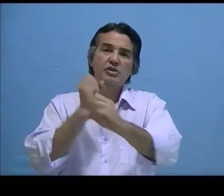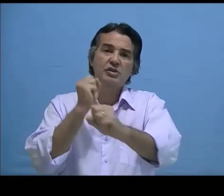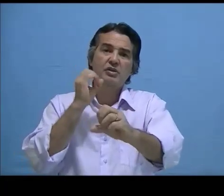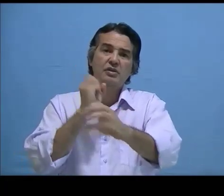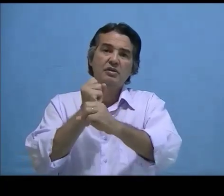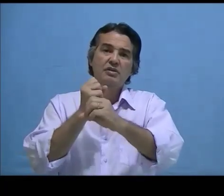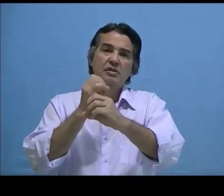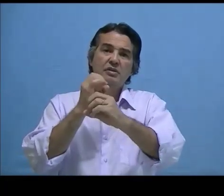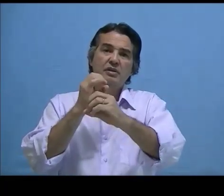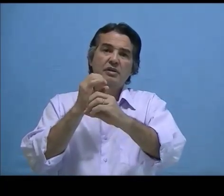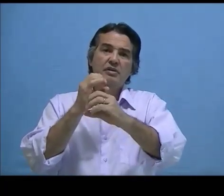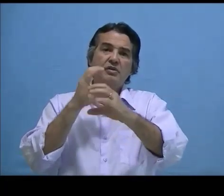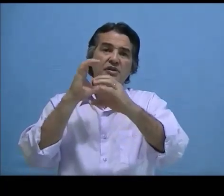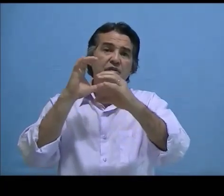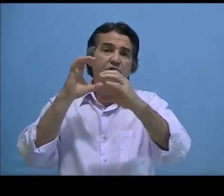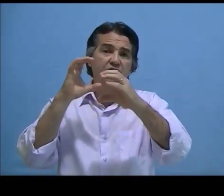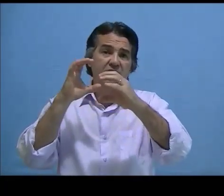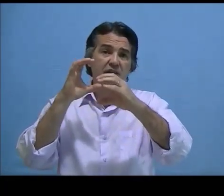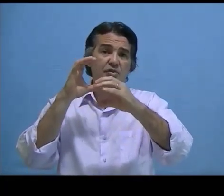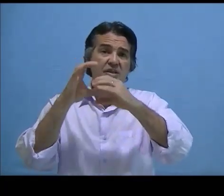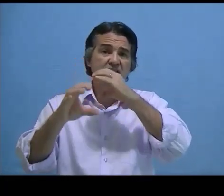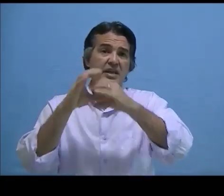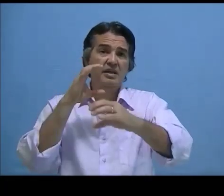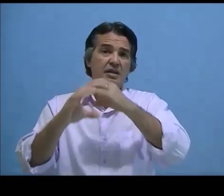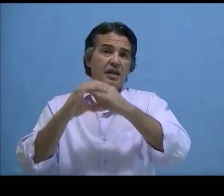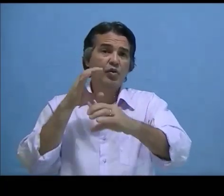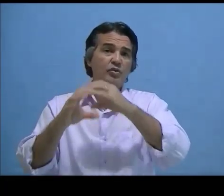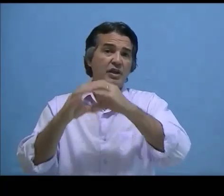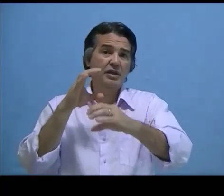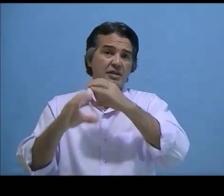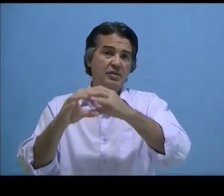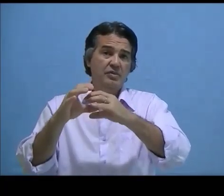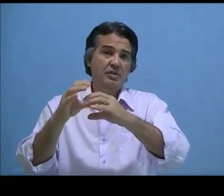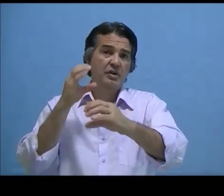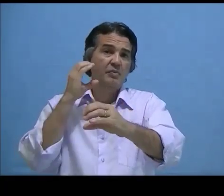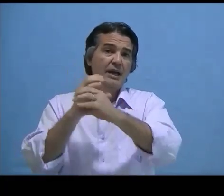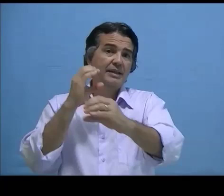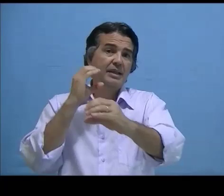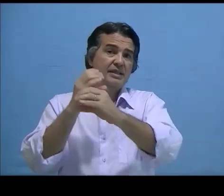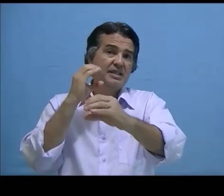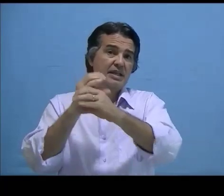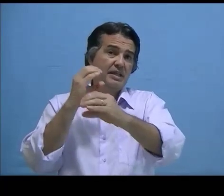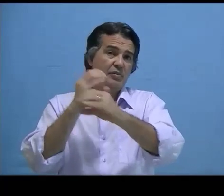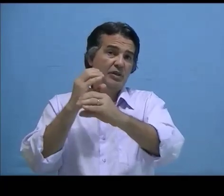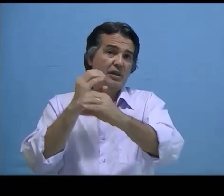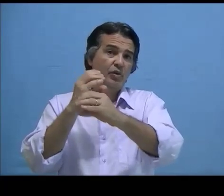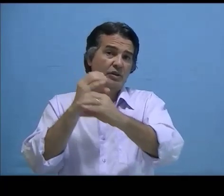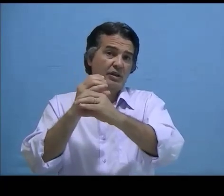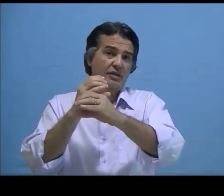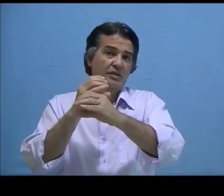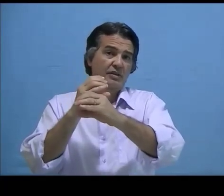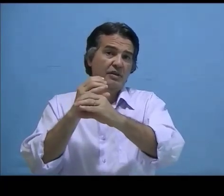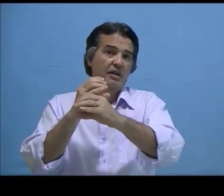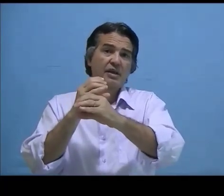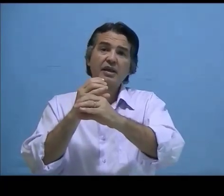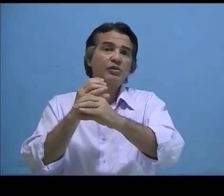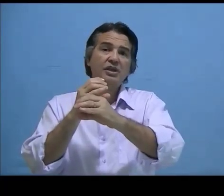duas. Se você for fazer isso em C, é comunicação. Bater em C, uma na outra, é que não está